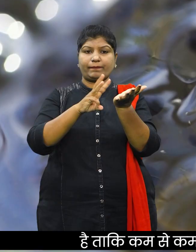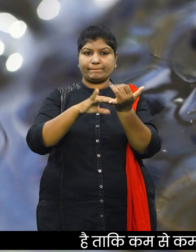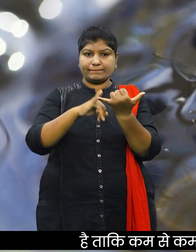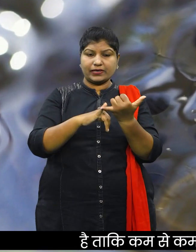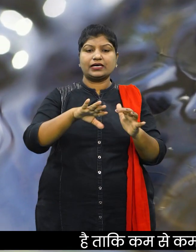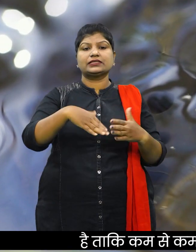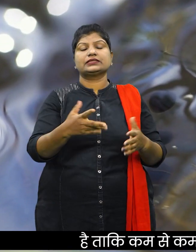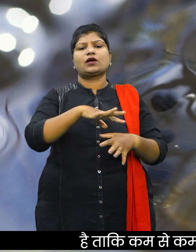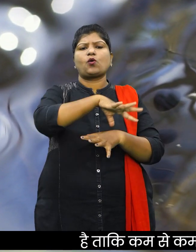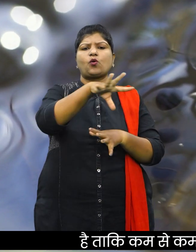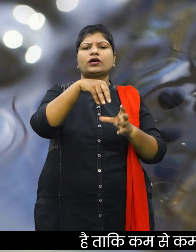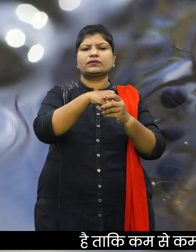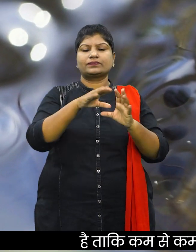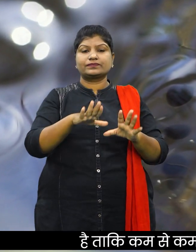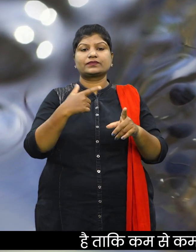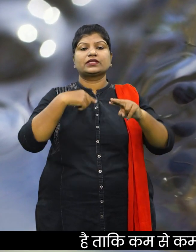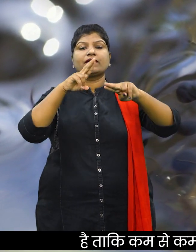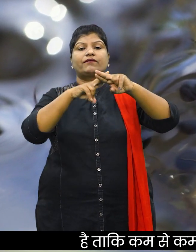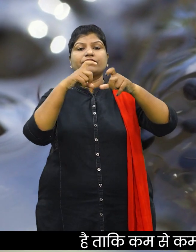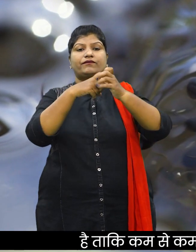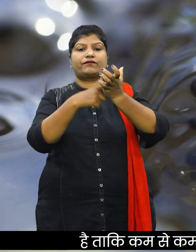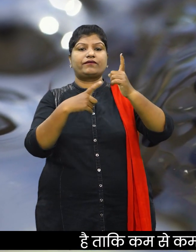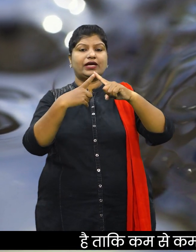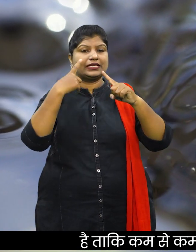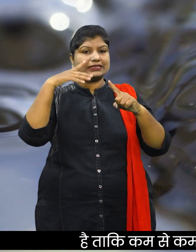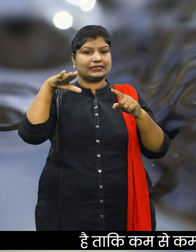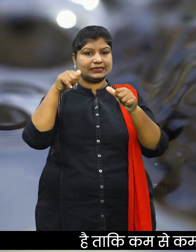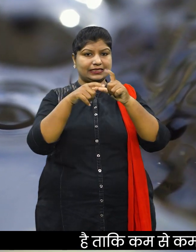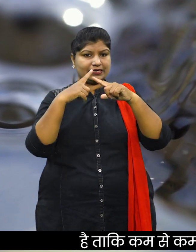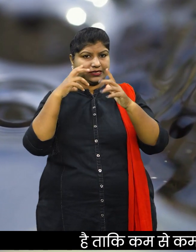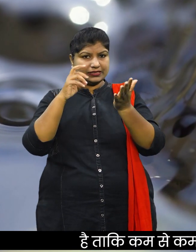कुछ का निषेचन सुनिश्चित होता है।